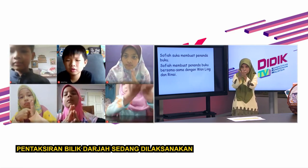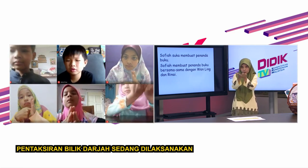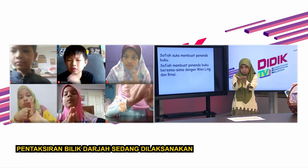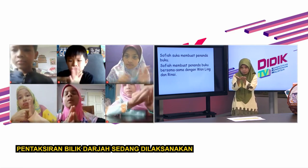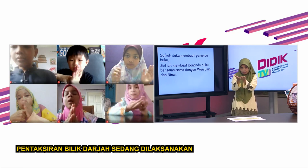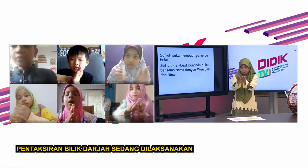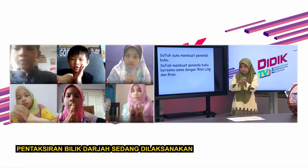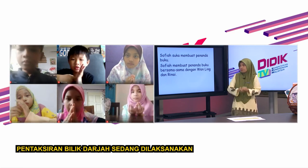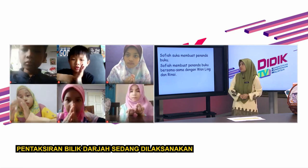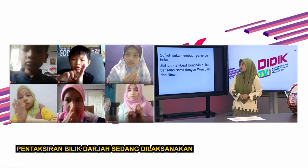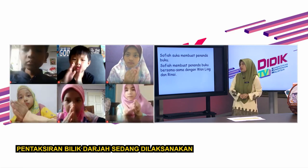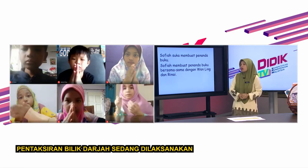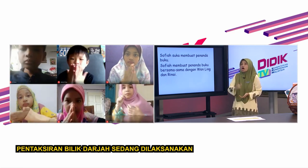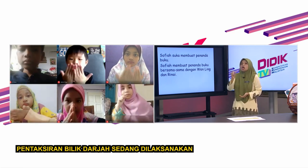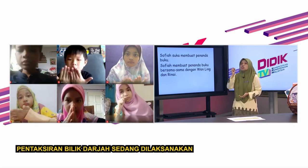buku.